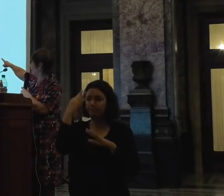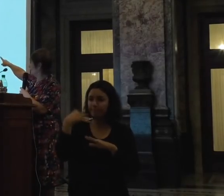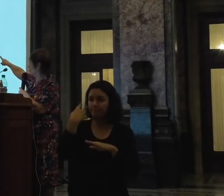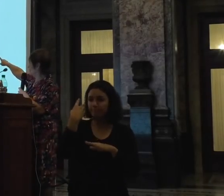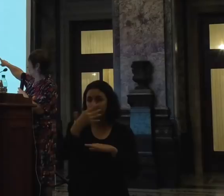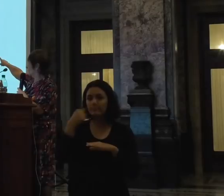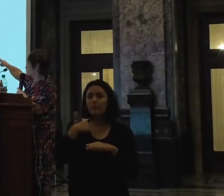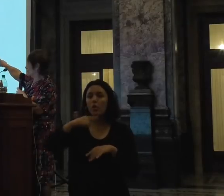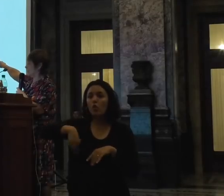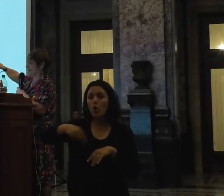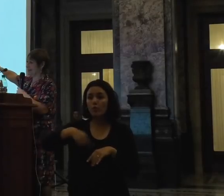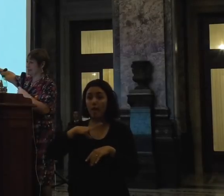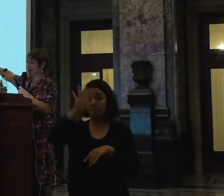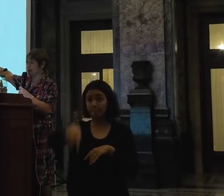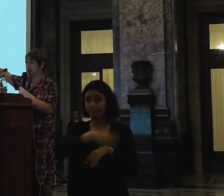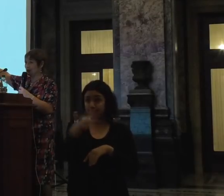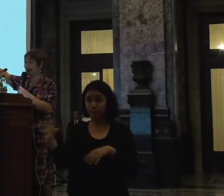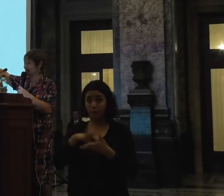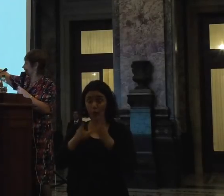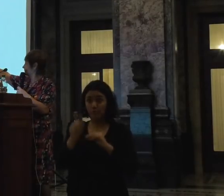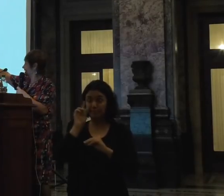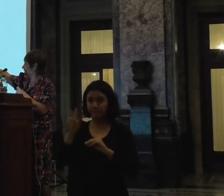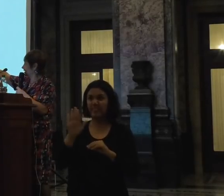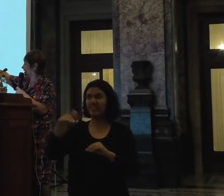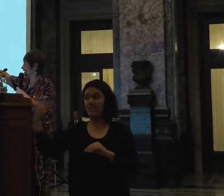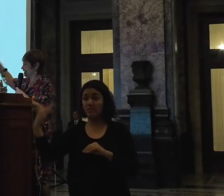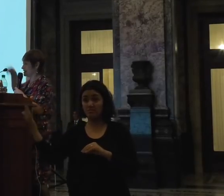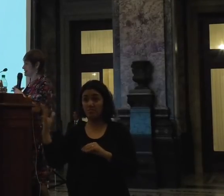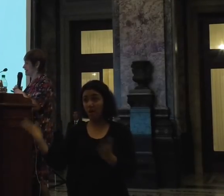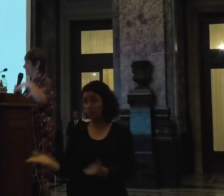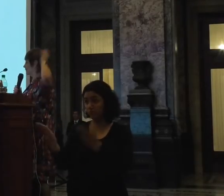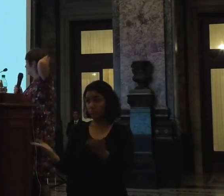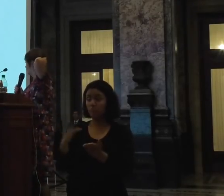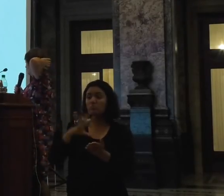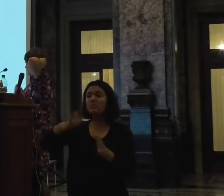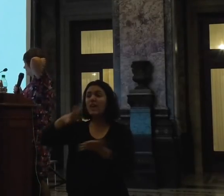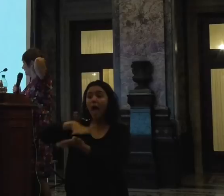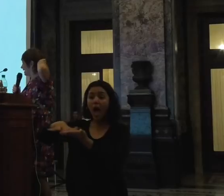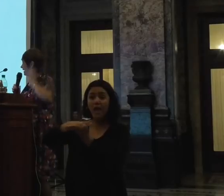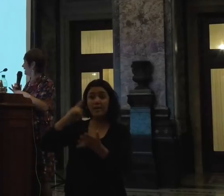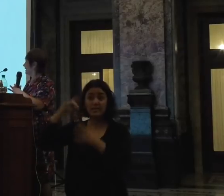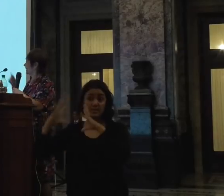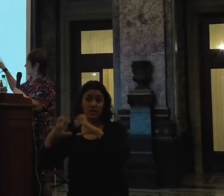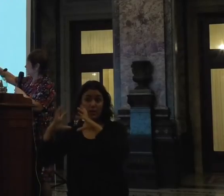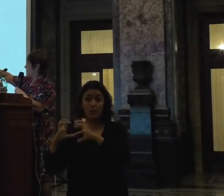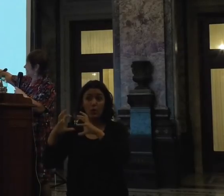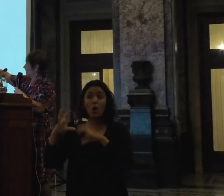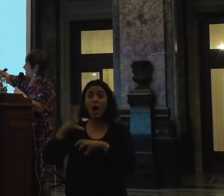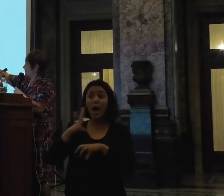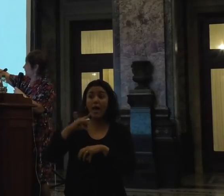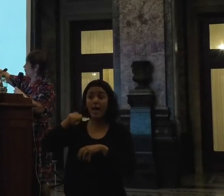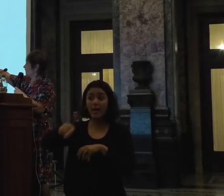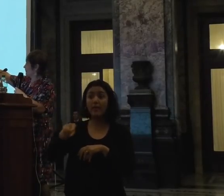un estímulo en la pantalla como a la derecha y puedo ver exactamente en qué áreas del cerebro occipital